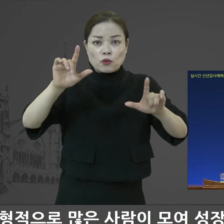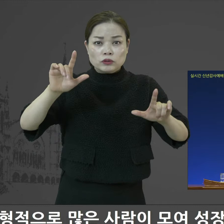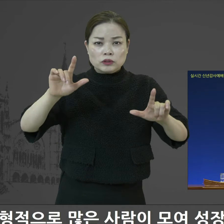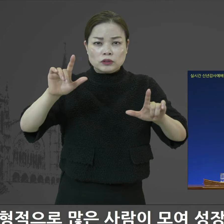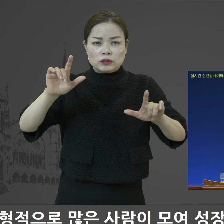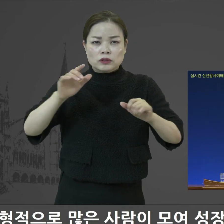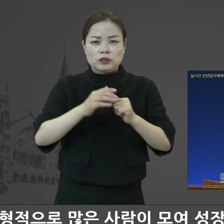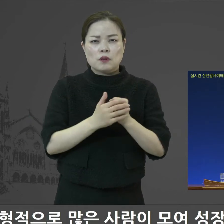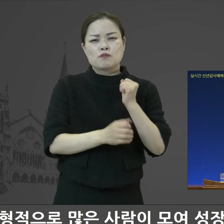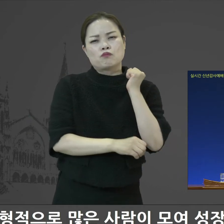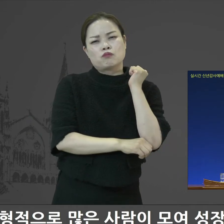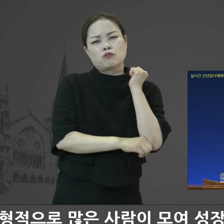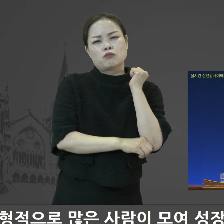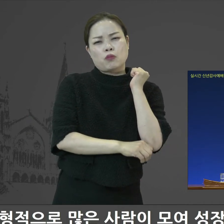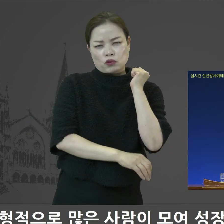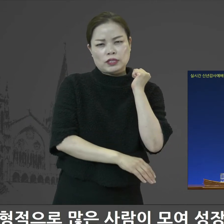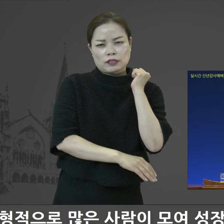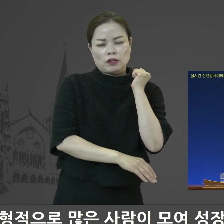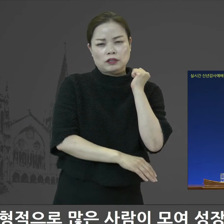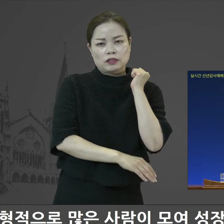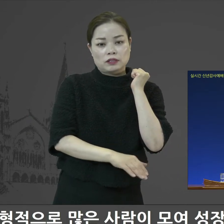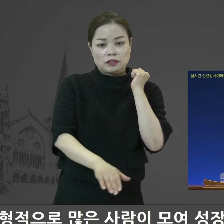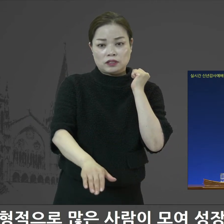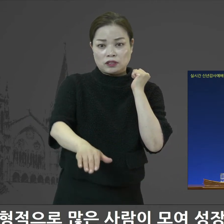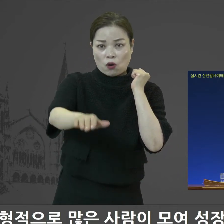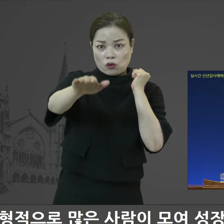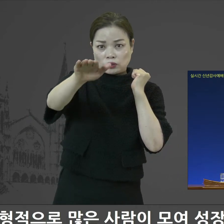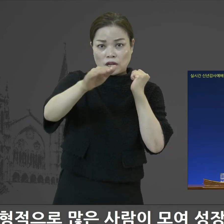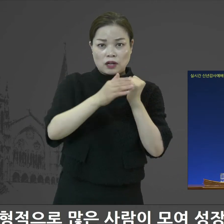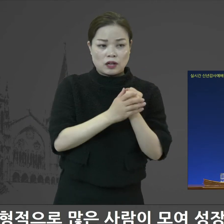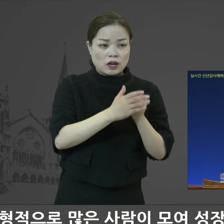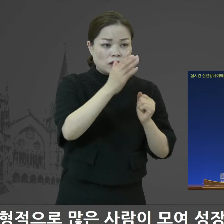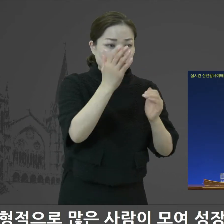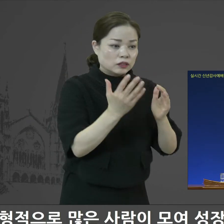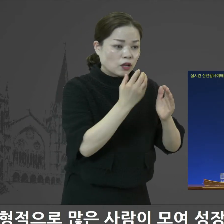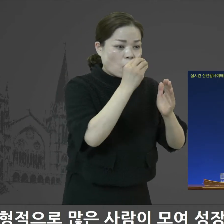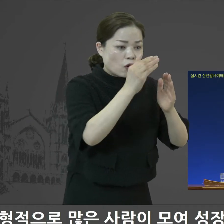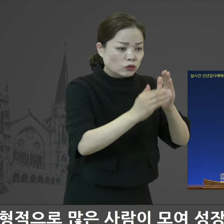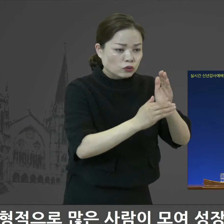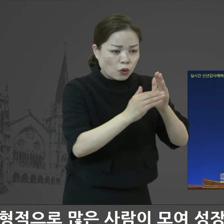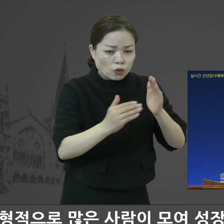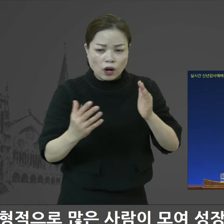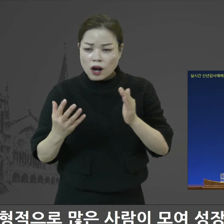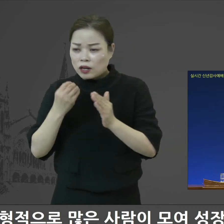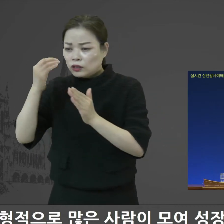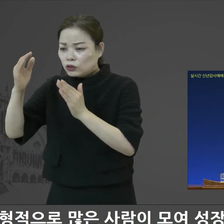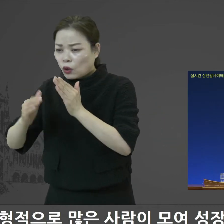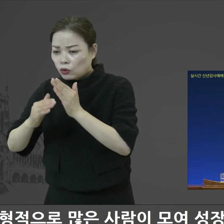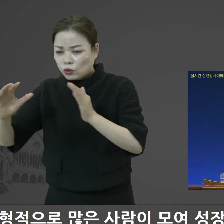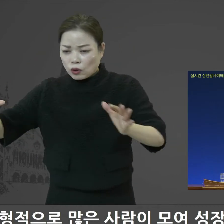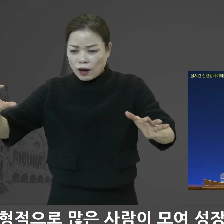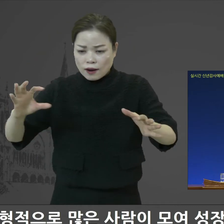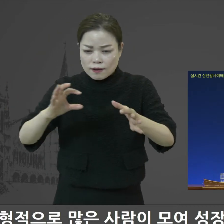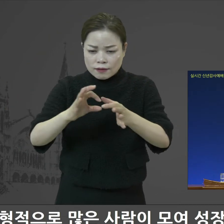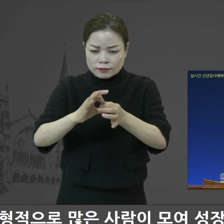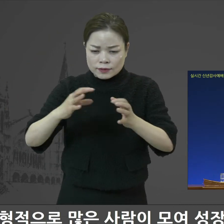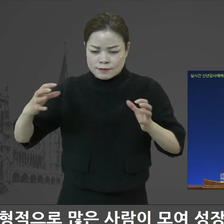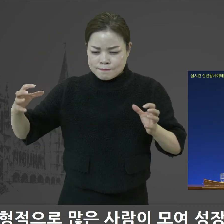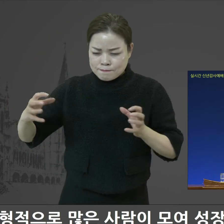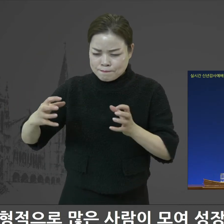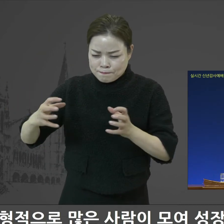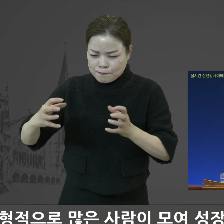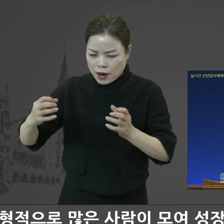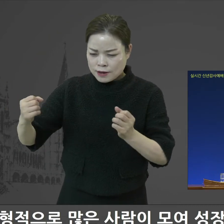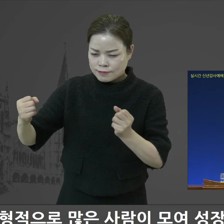더 본질적인 성장이죠. 성도와 성도가 바르게 세워져서 서로 연결되고 결합되어져서 그